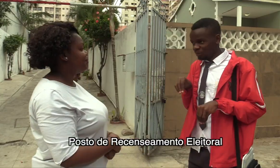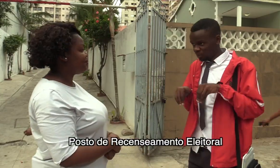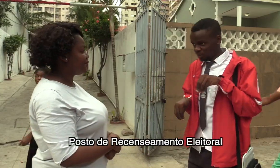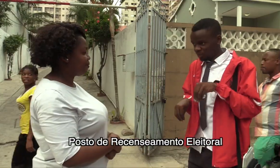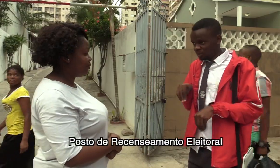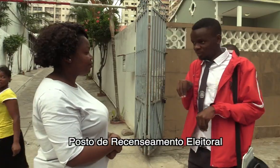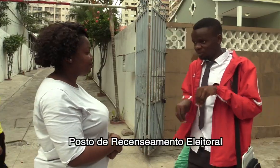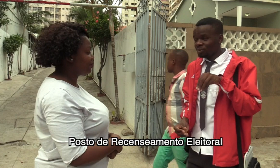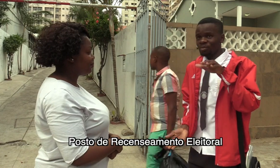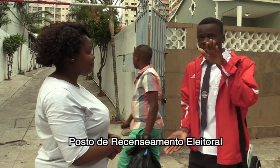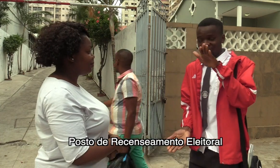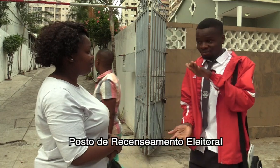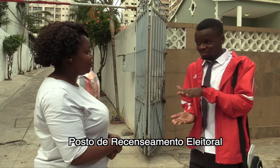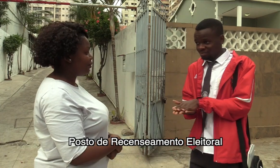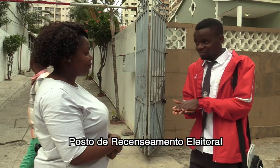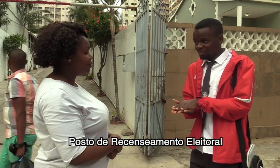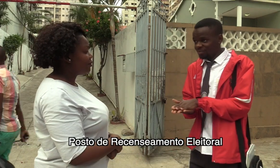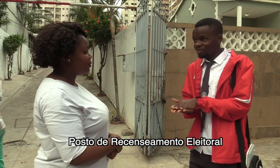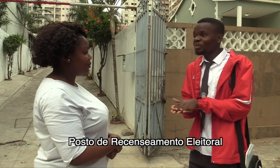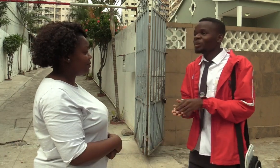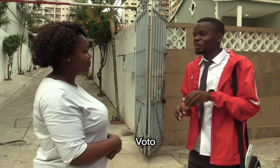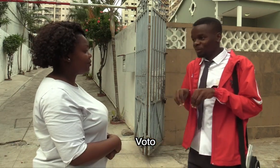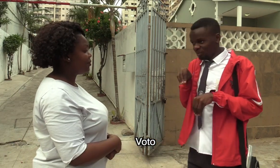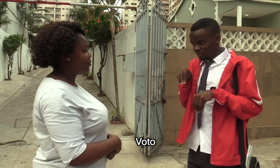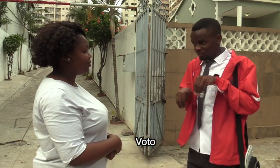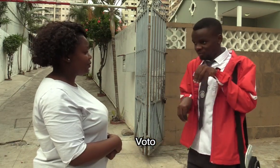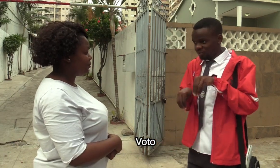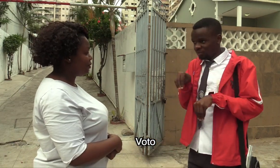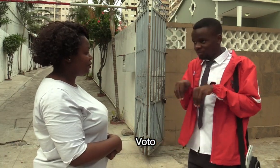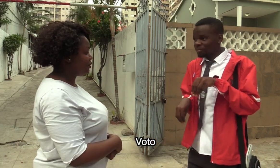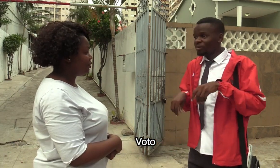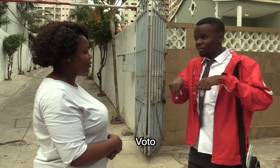Posto de recenseamento eleitoral. Voto.